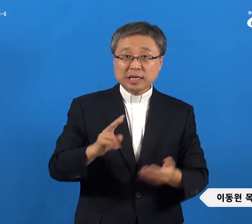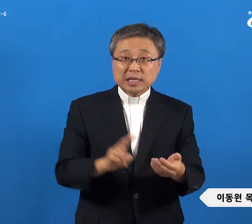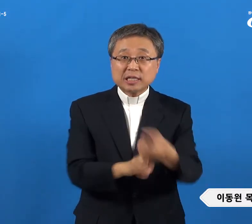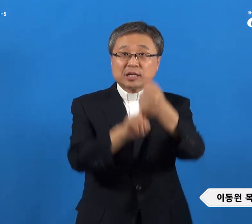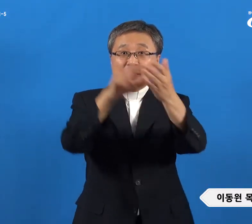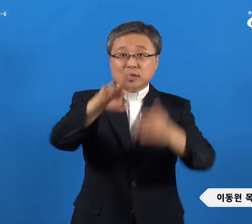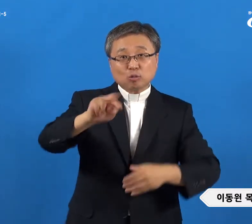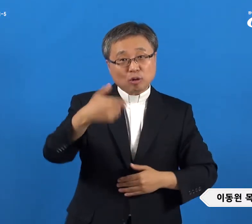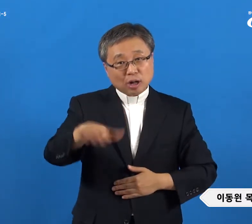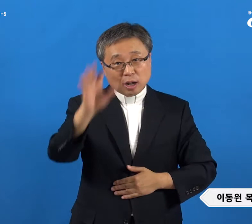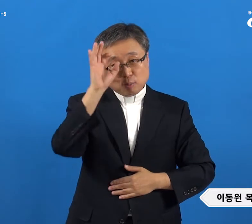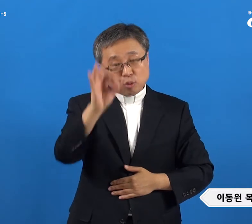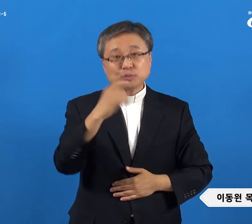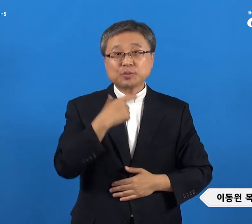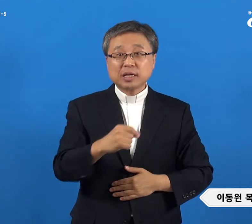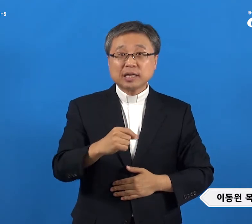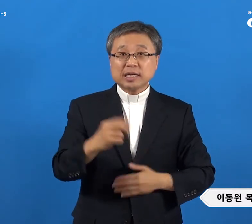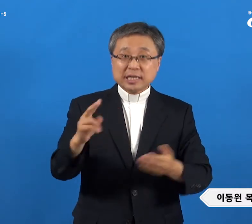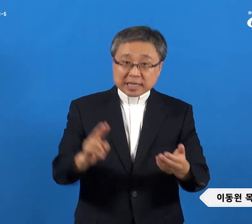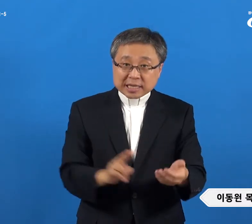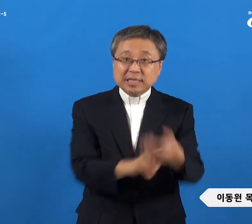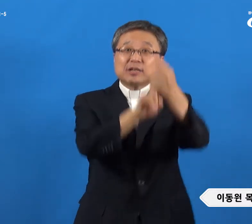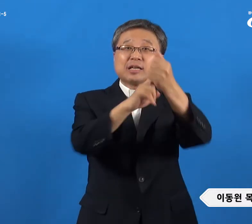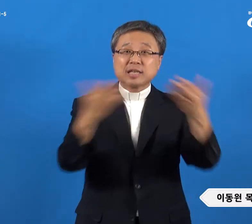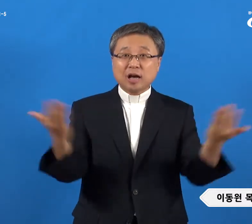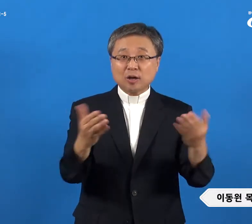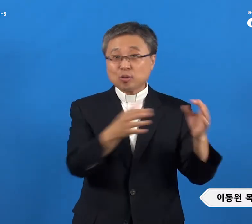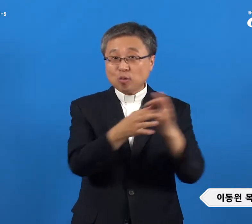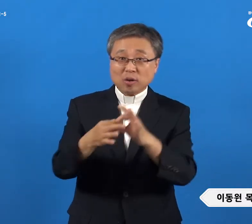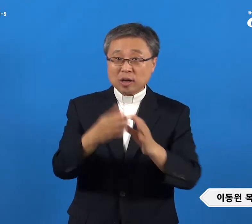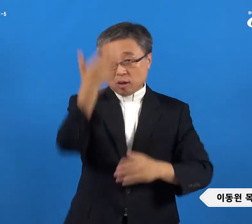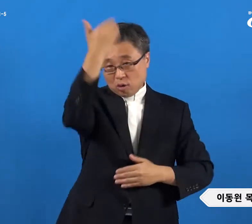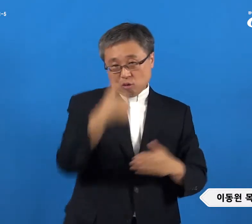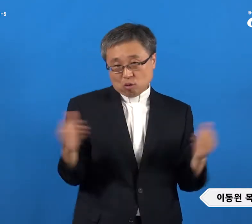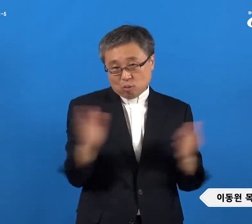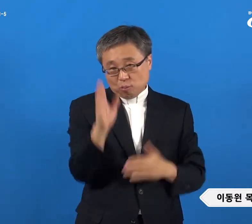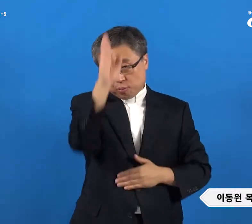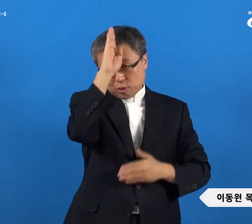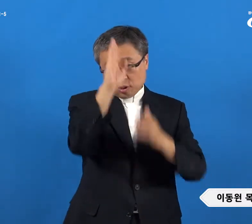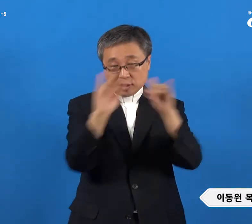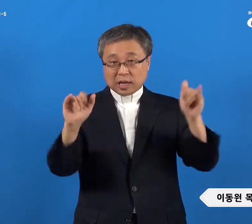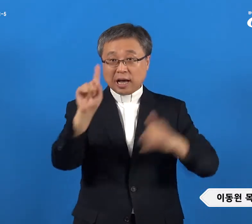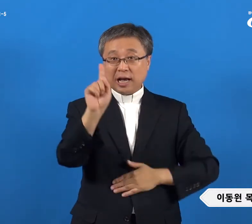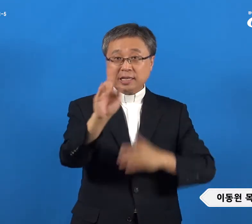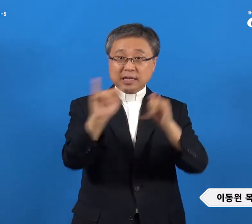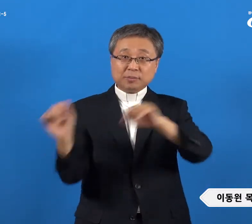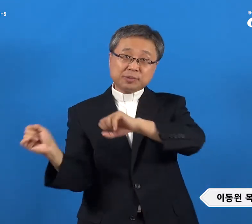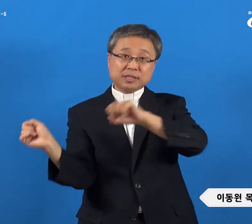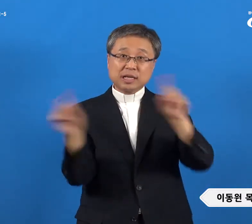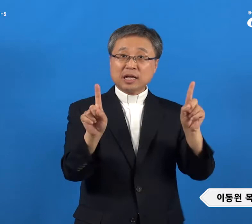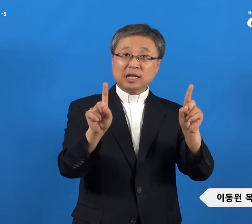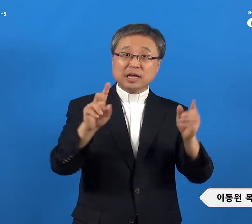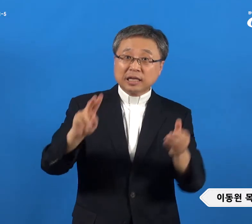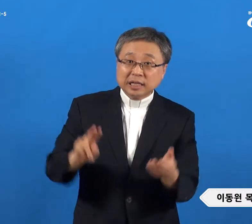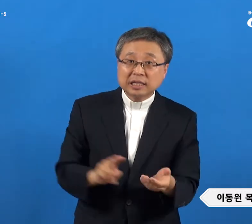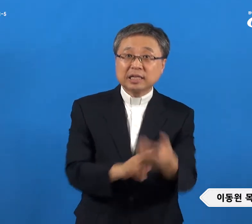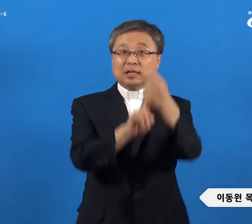하겠습니다. 우리는 이 기적의 사건을 통해서 이 중풍병자 한 사람을 살리는 그 기적의